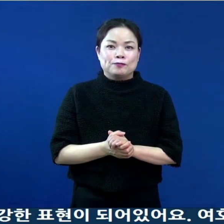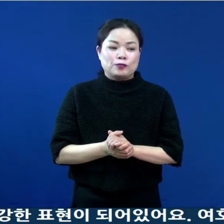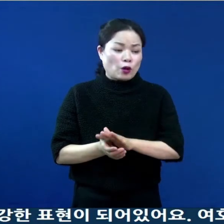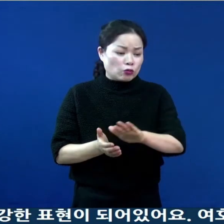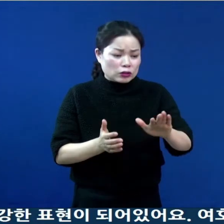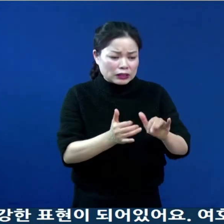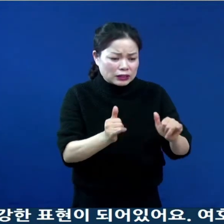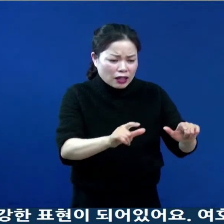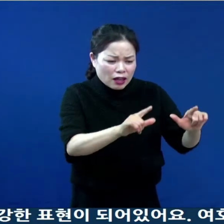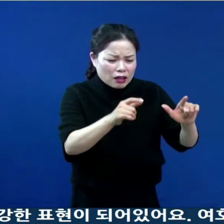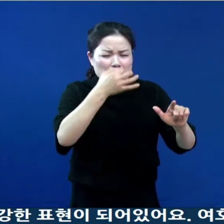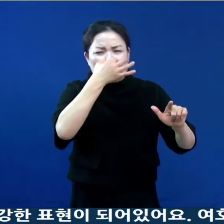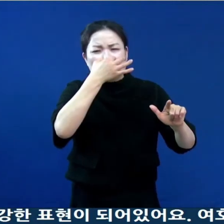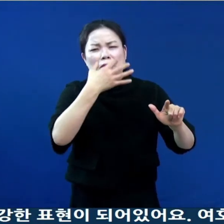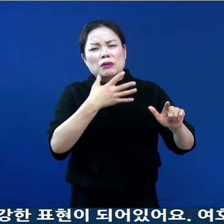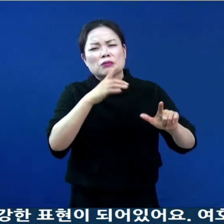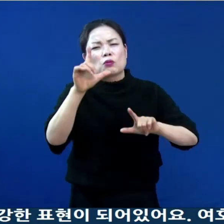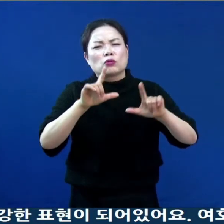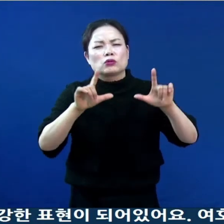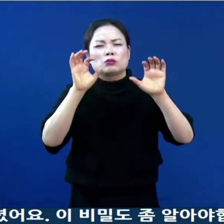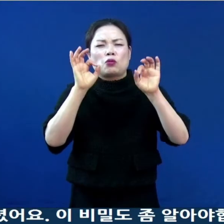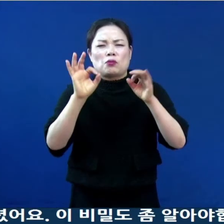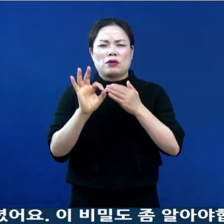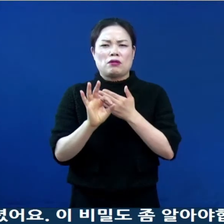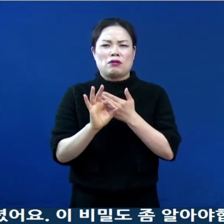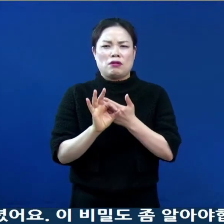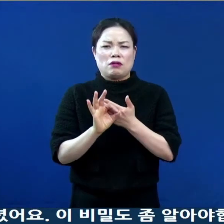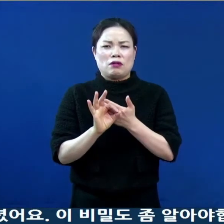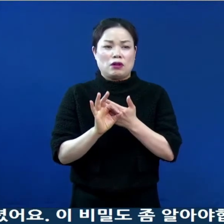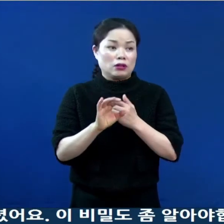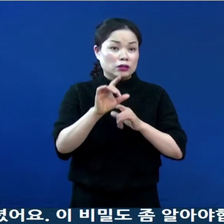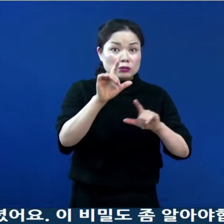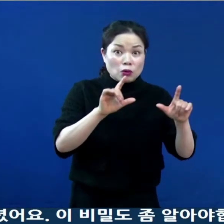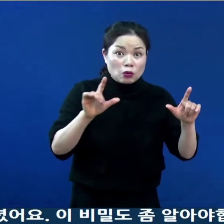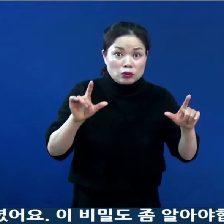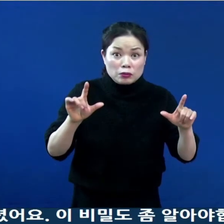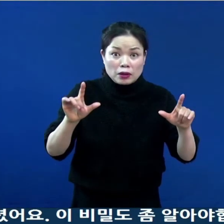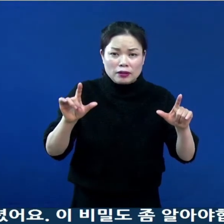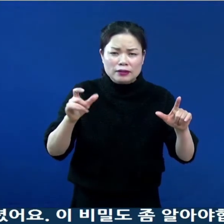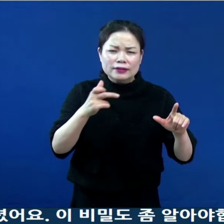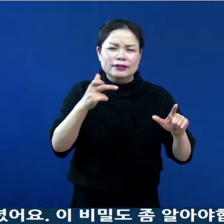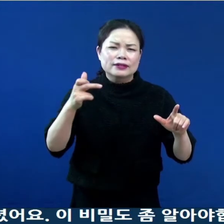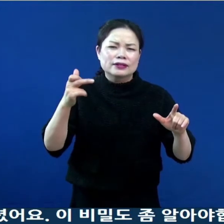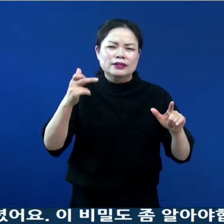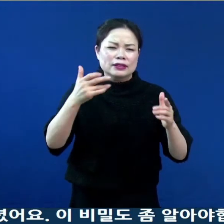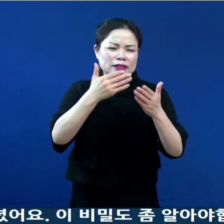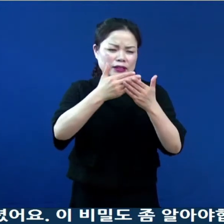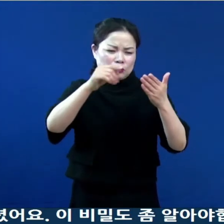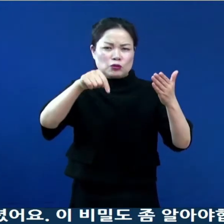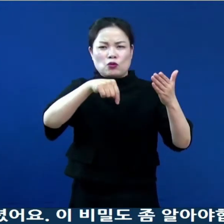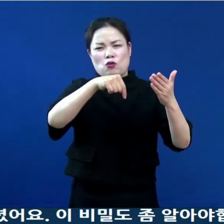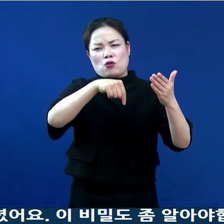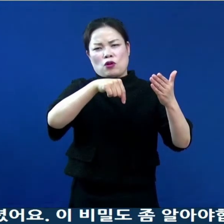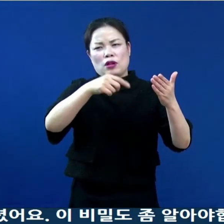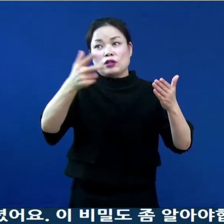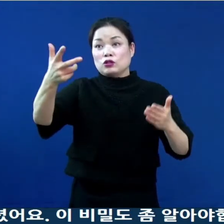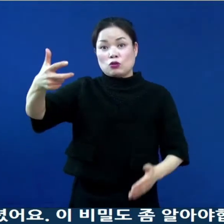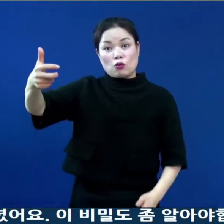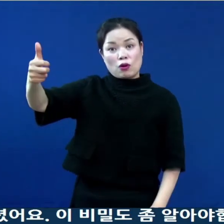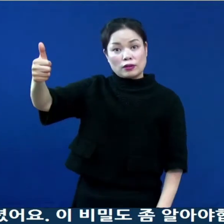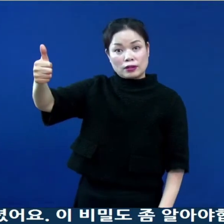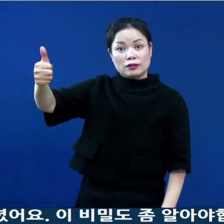우리 인생이 참 힘든 그 모습을 보게 되면 그 모습의 큰 그림 속에는